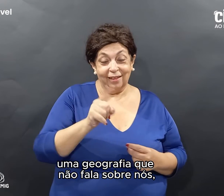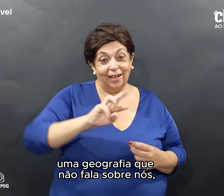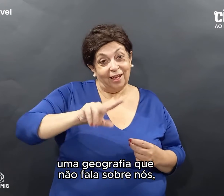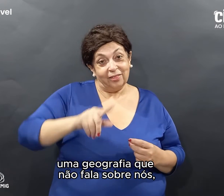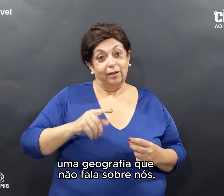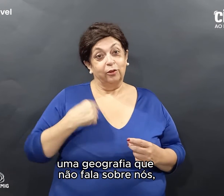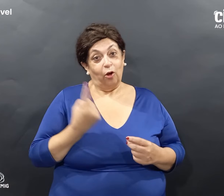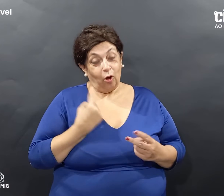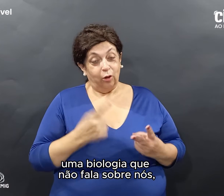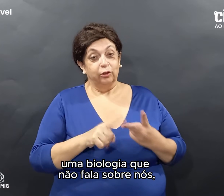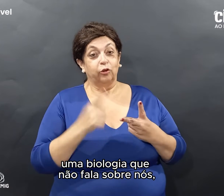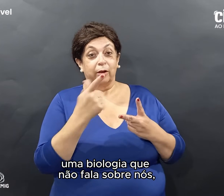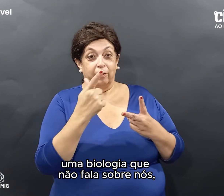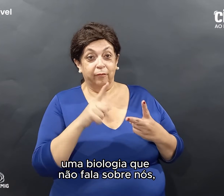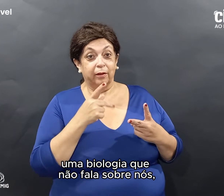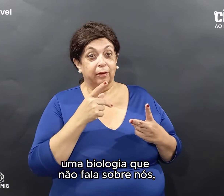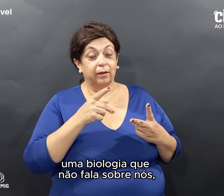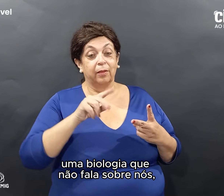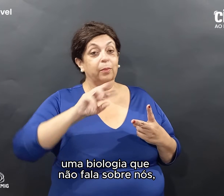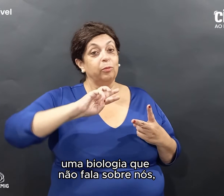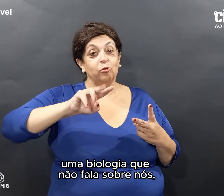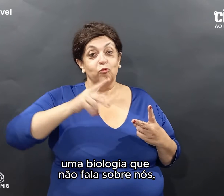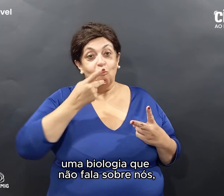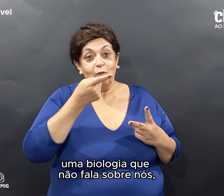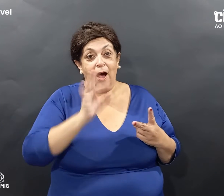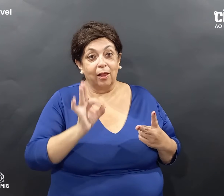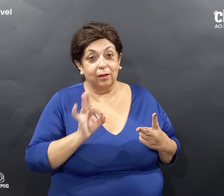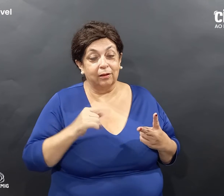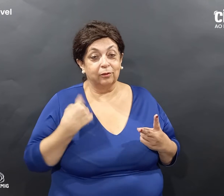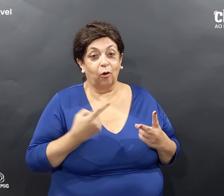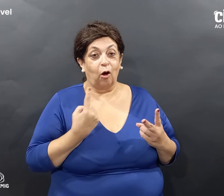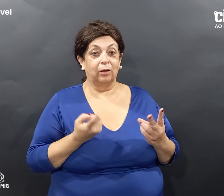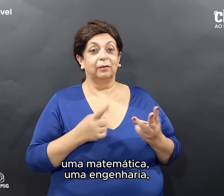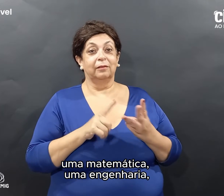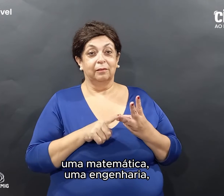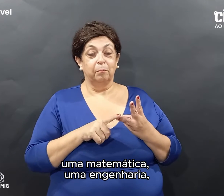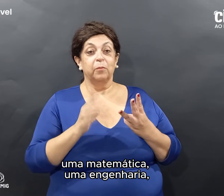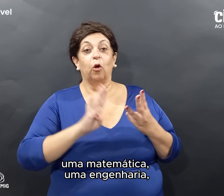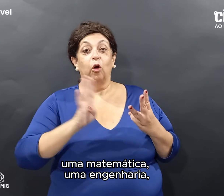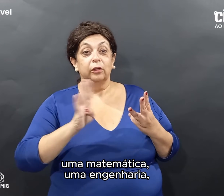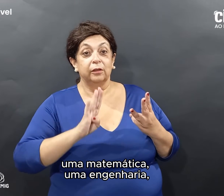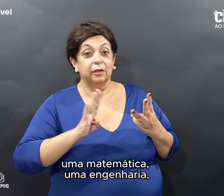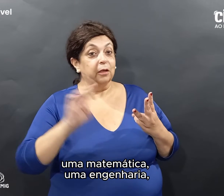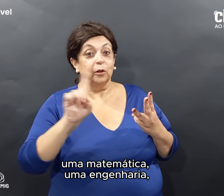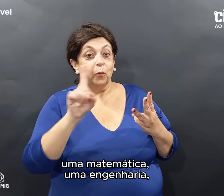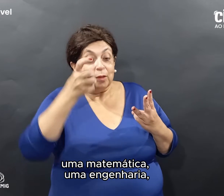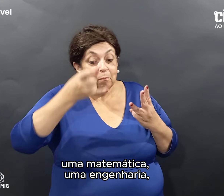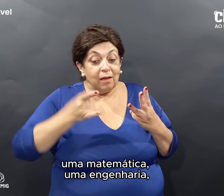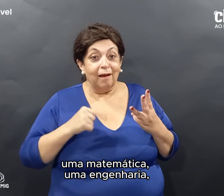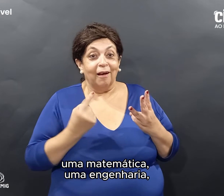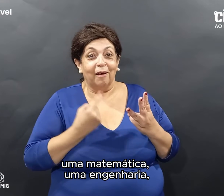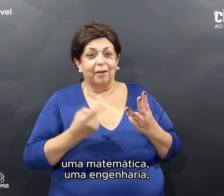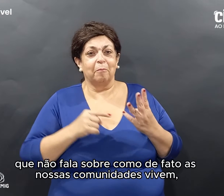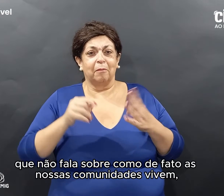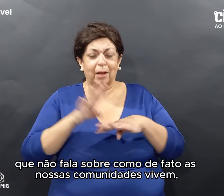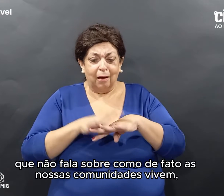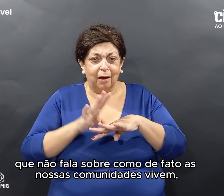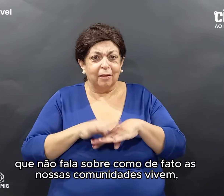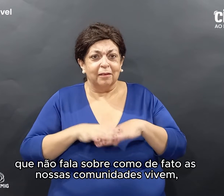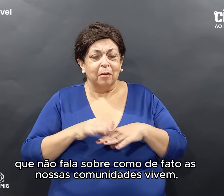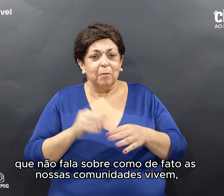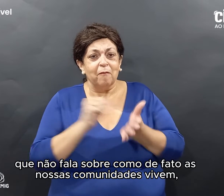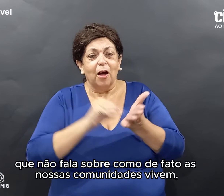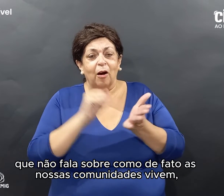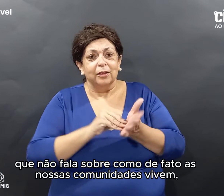que não fala sobre nós, uma biologia que não fala sobre nós, né? Uma matemática, uma engenharia que não